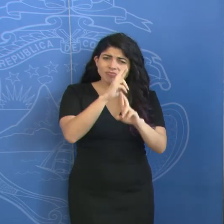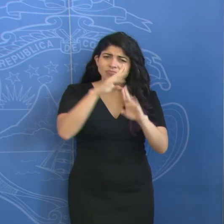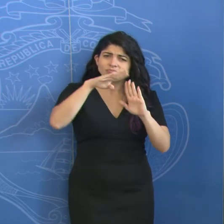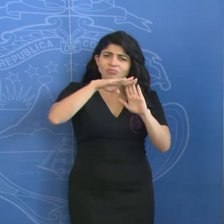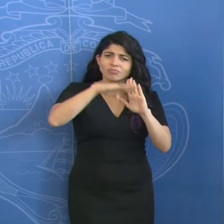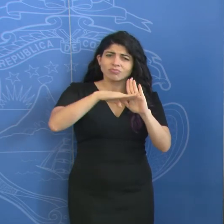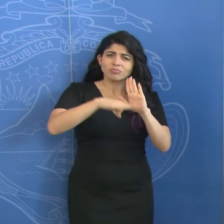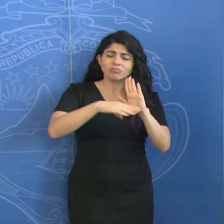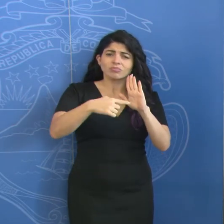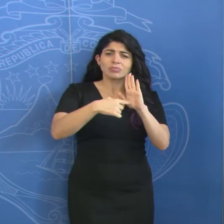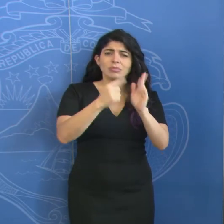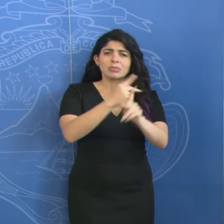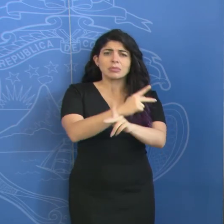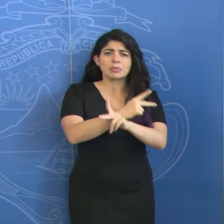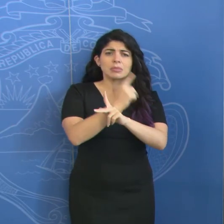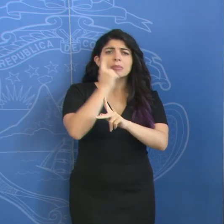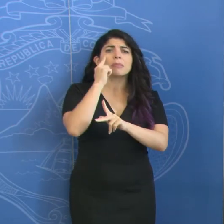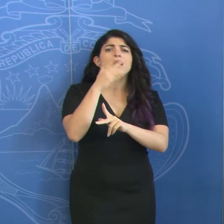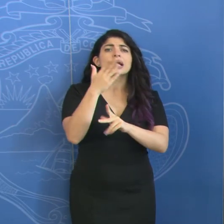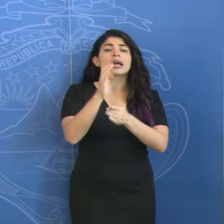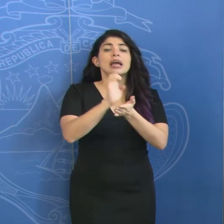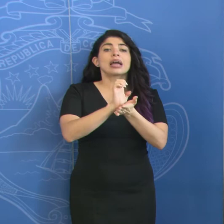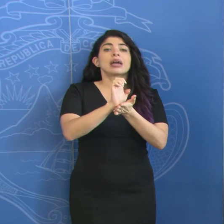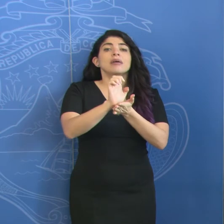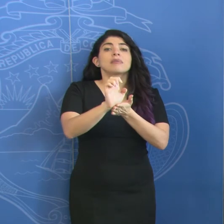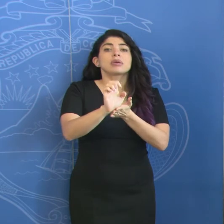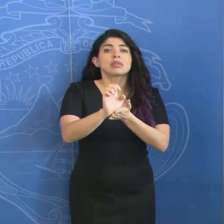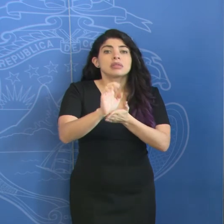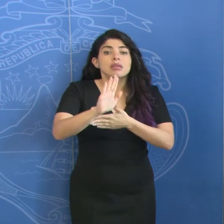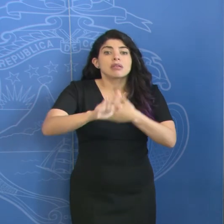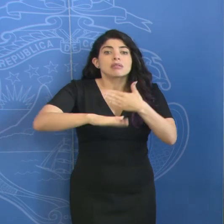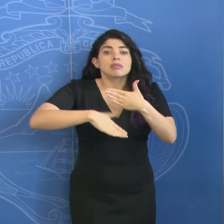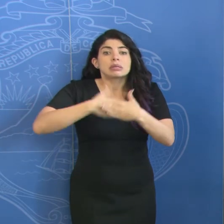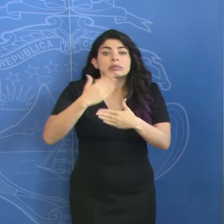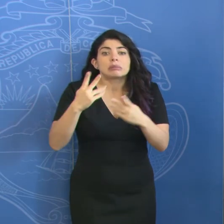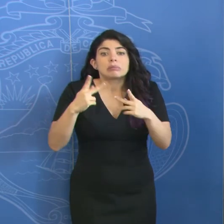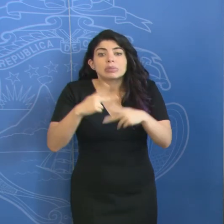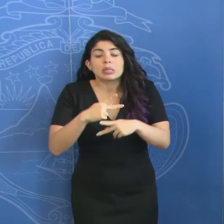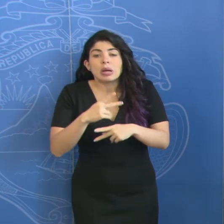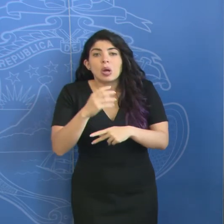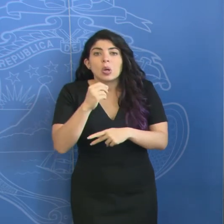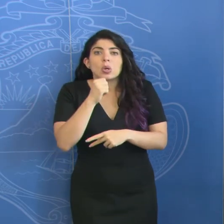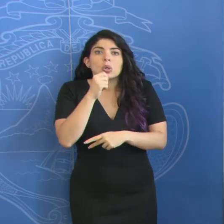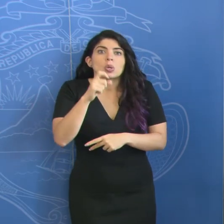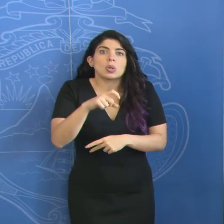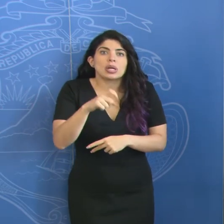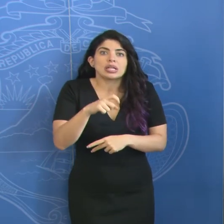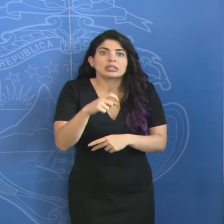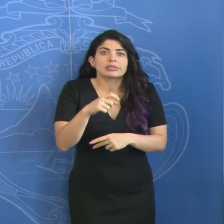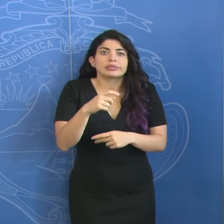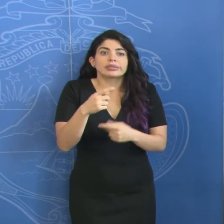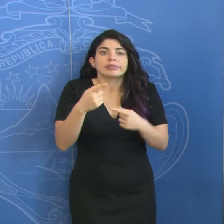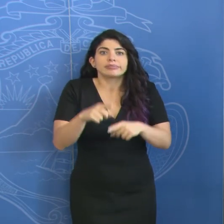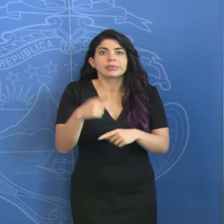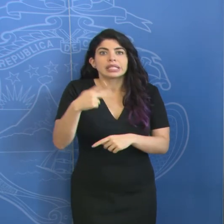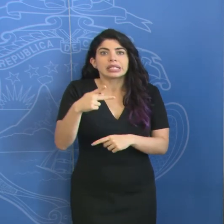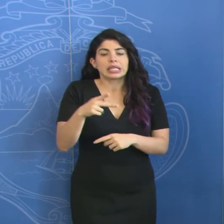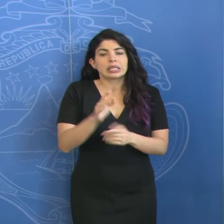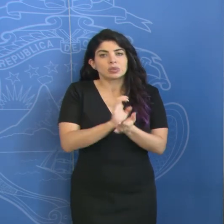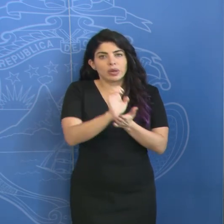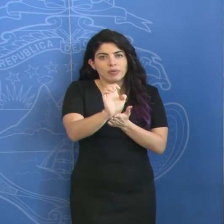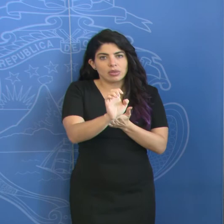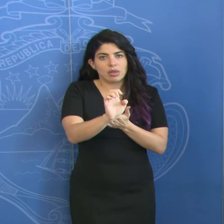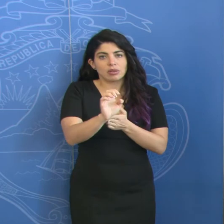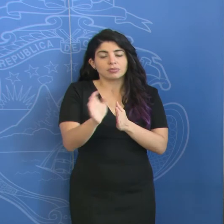de prevención para evitar una exposición ampliada o innecesaria al riesgo. En relación con